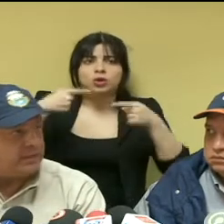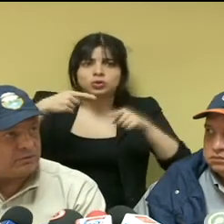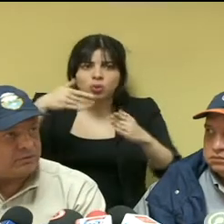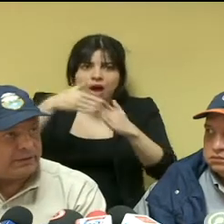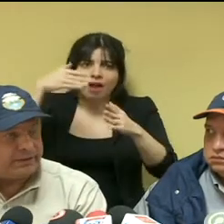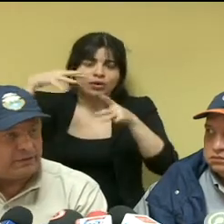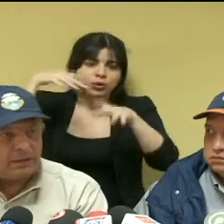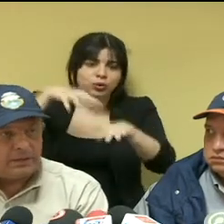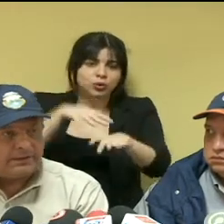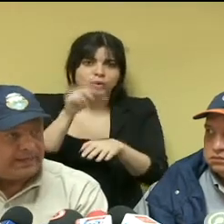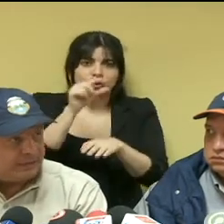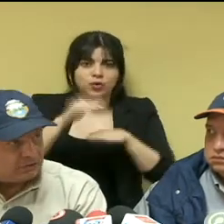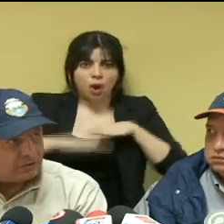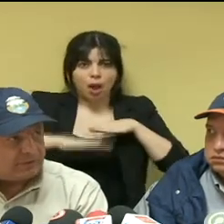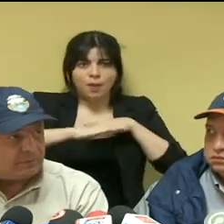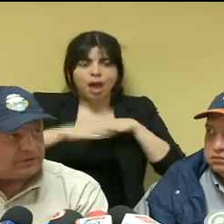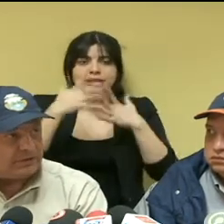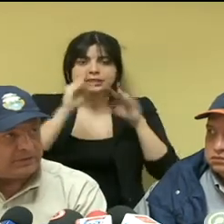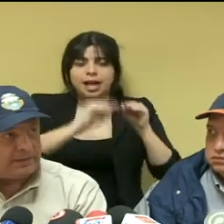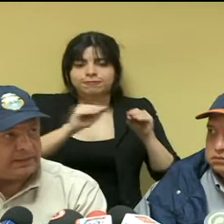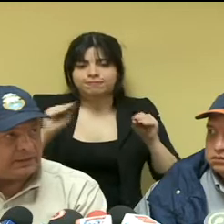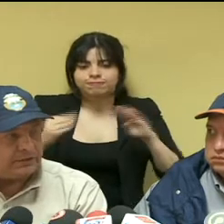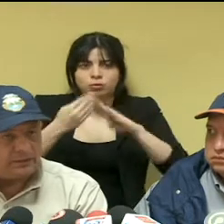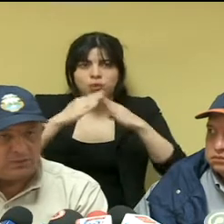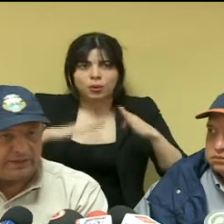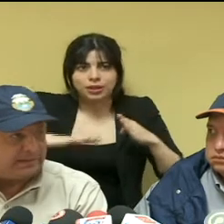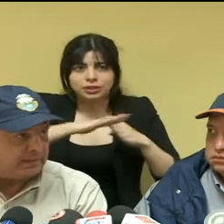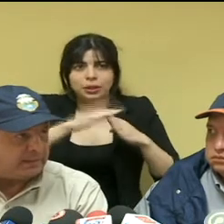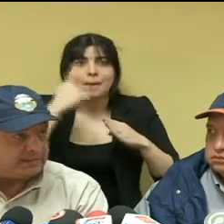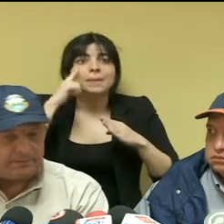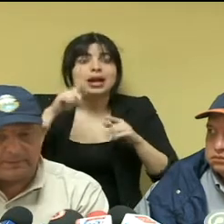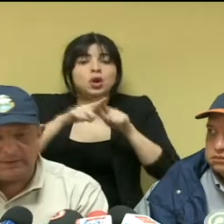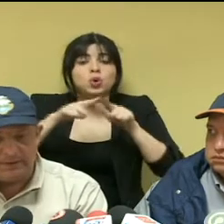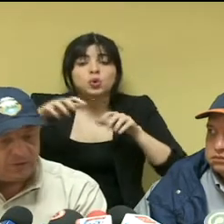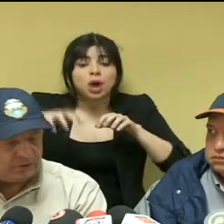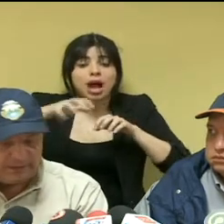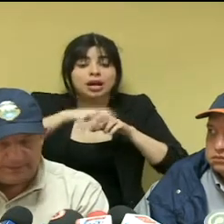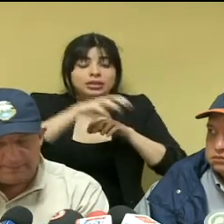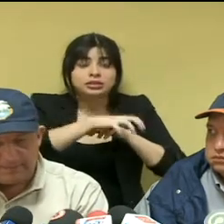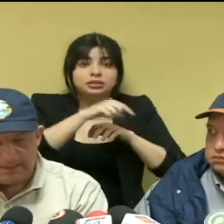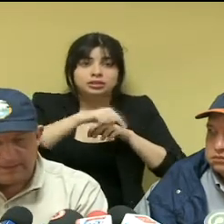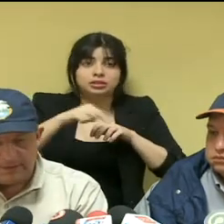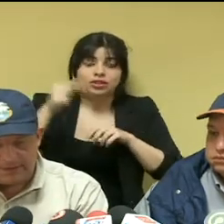baja del curso del río. Se le alertó a las poblaciones para que en los cuadrantes